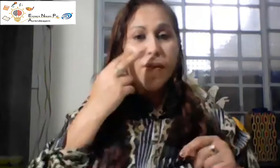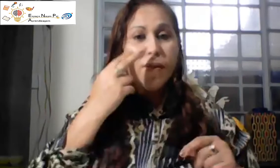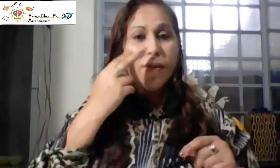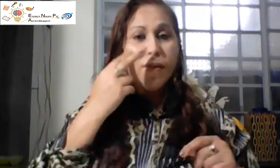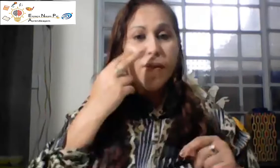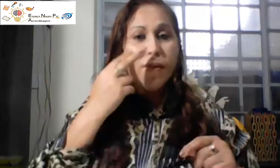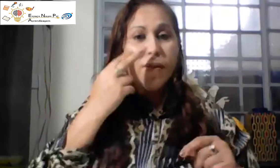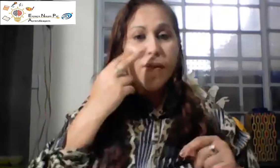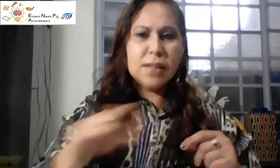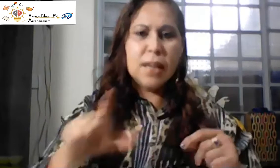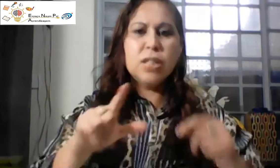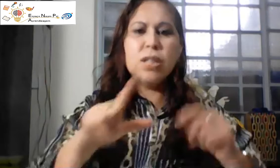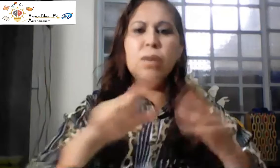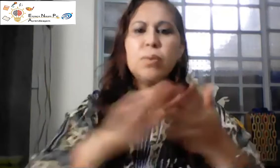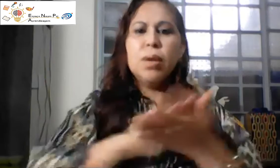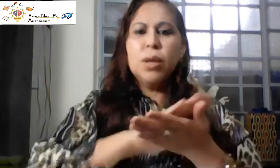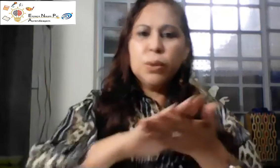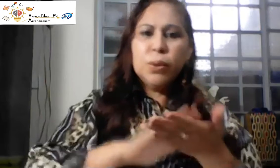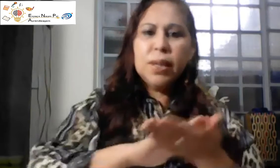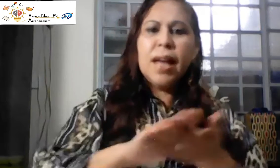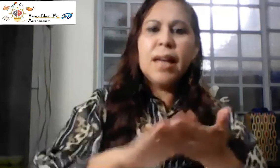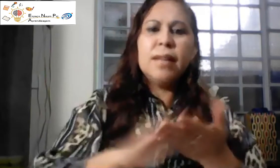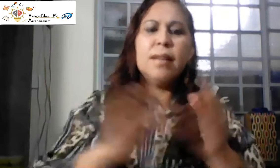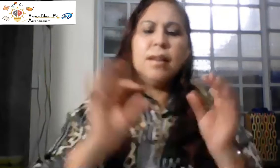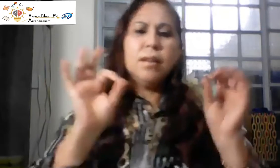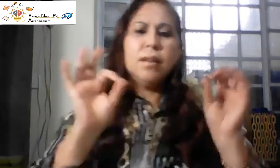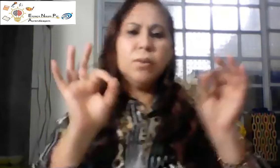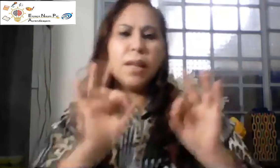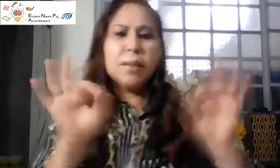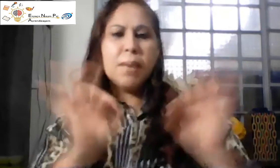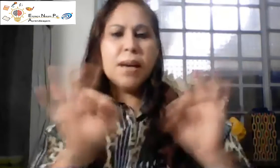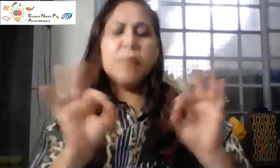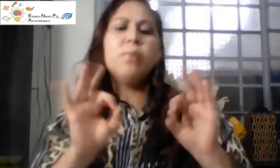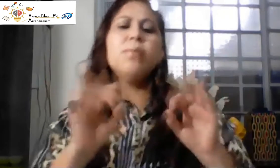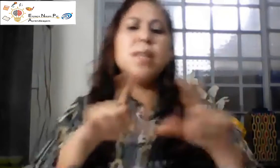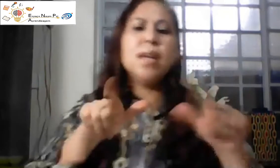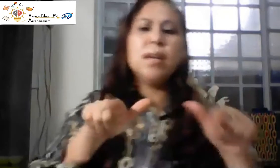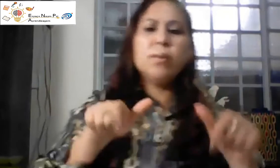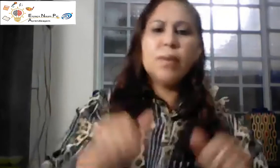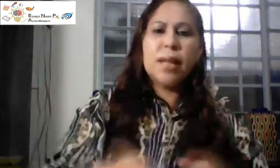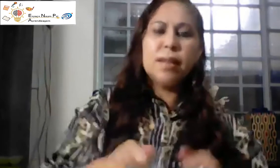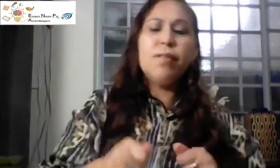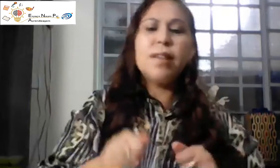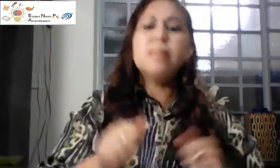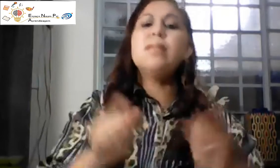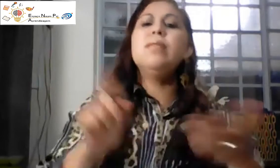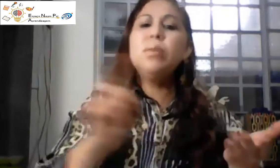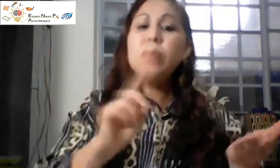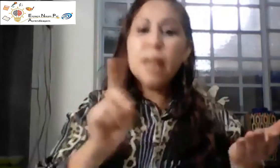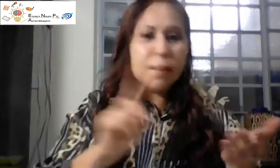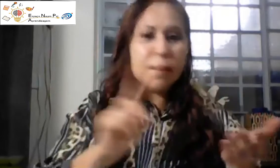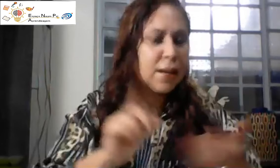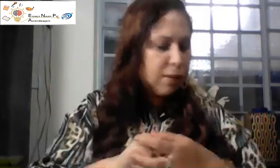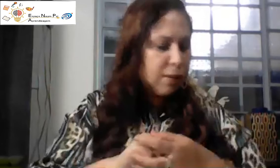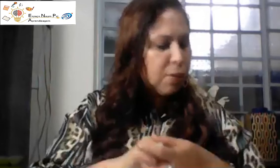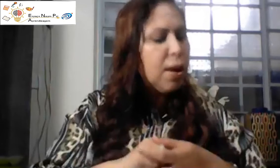gente vai ver mais uma vez a questão do nada marcado com zero, do nada de vazio e do